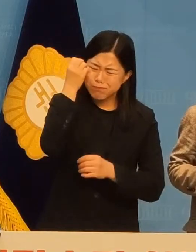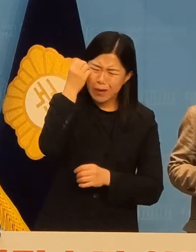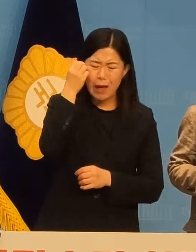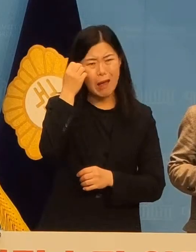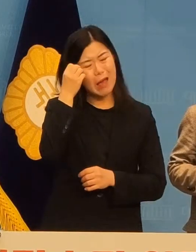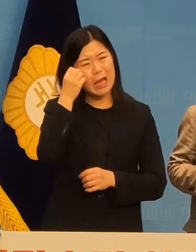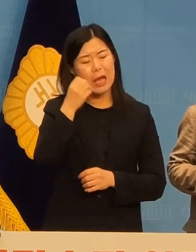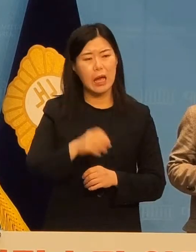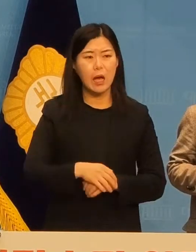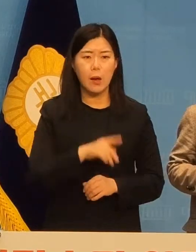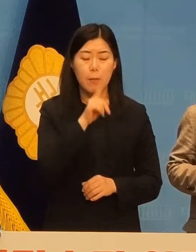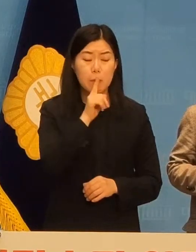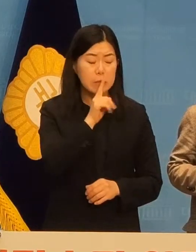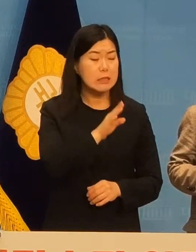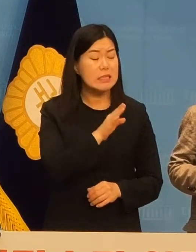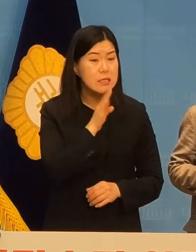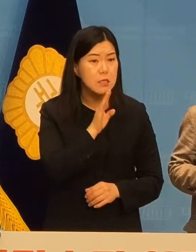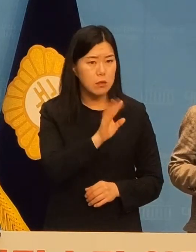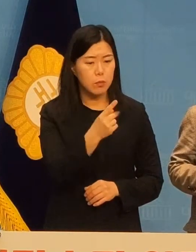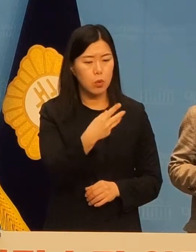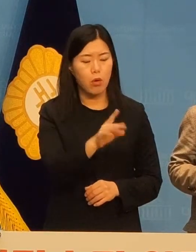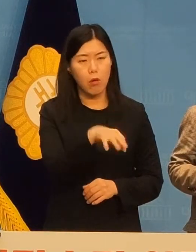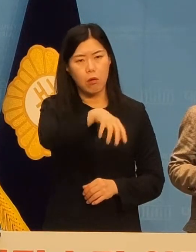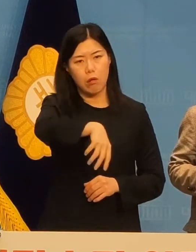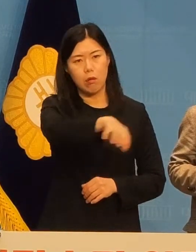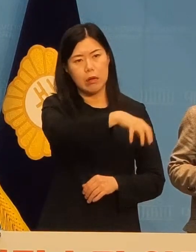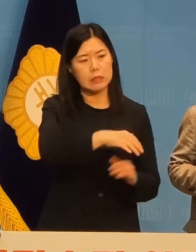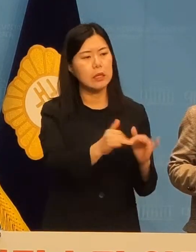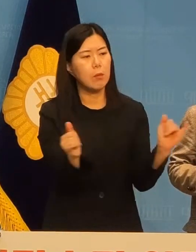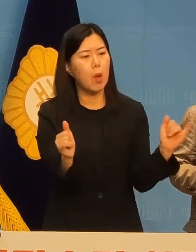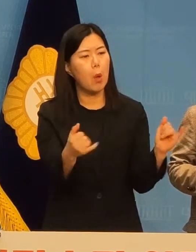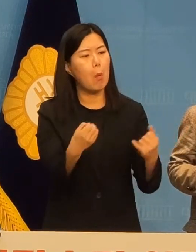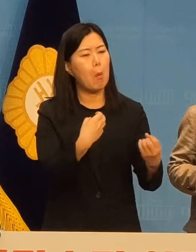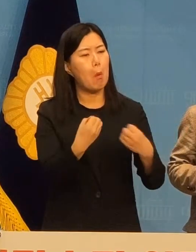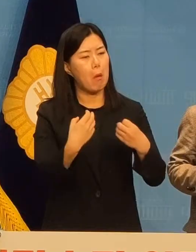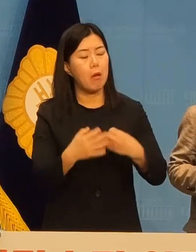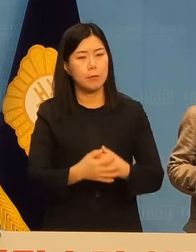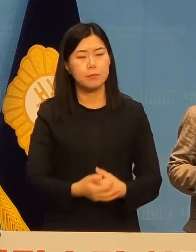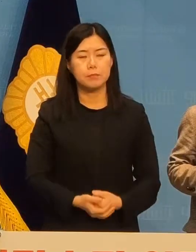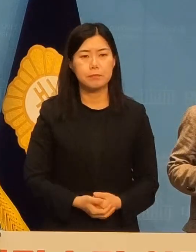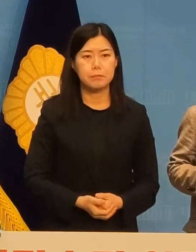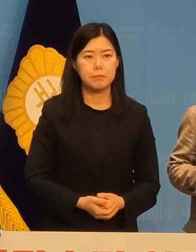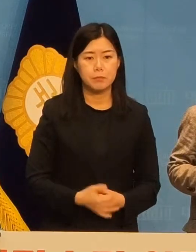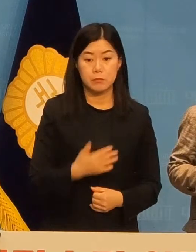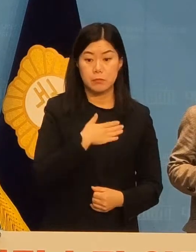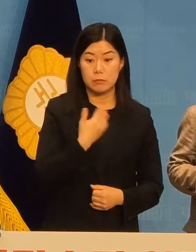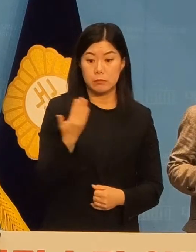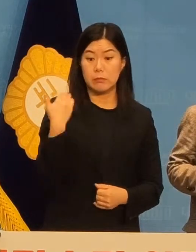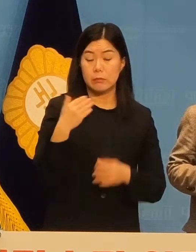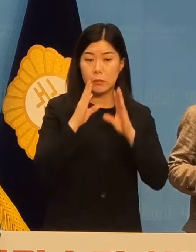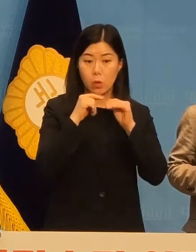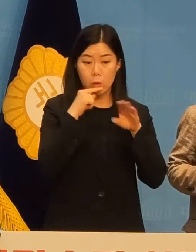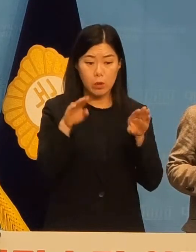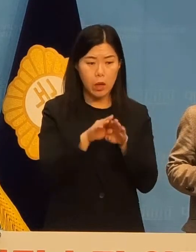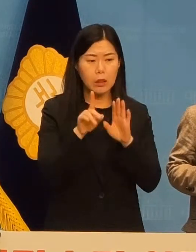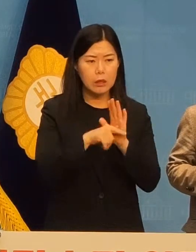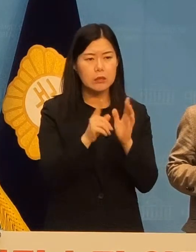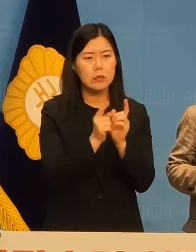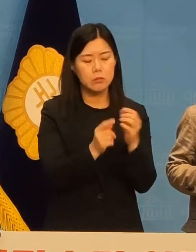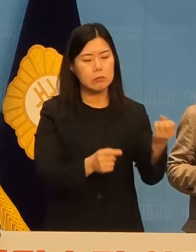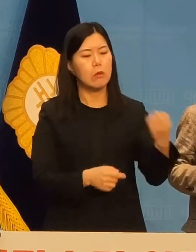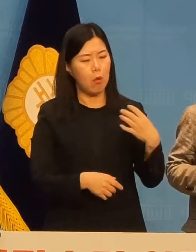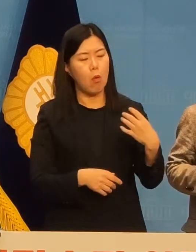정말 실제로 보령 시민들이 하고 있습니다. 그걸 저는 지난 주말에도 직접 들었습니다.